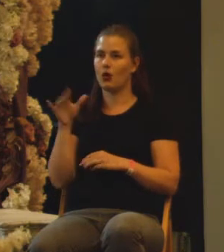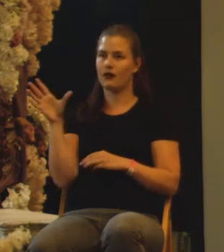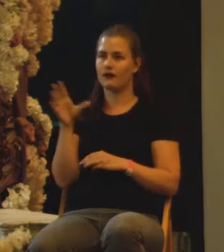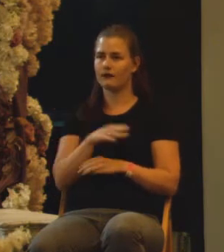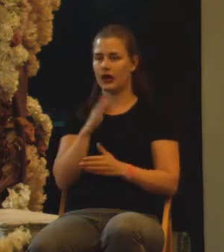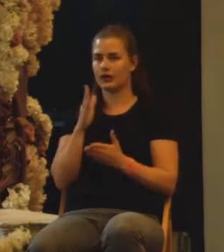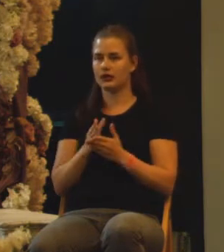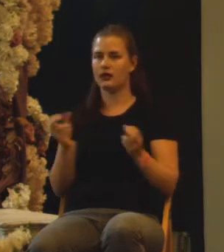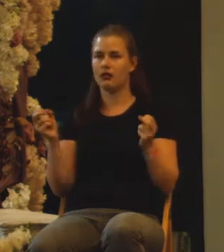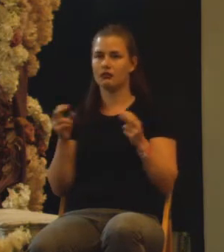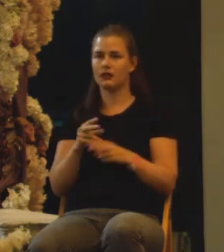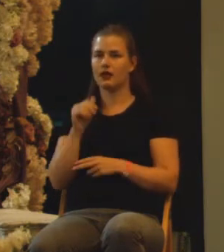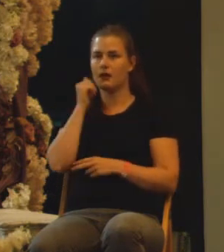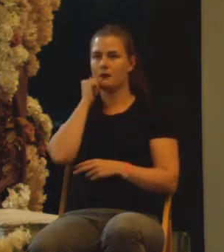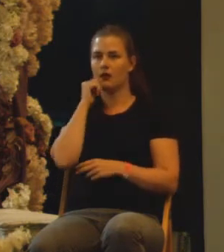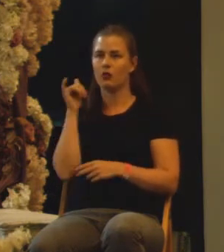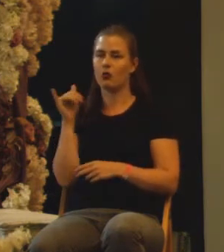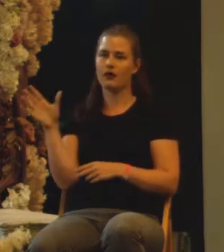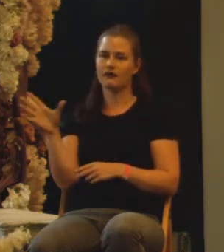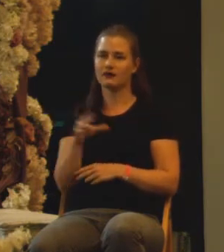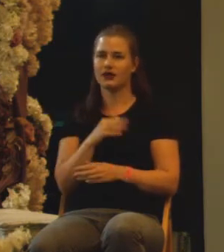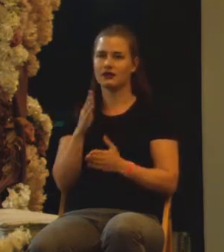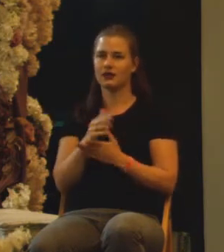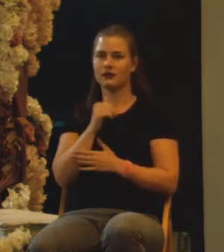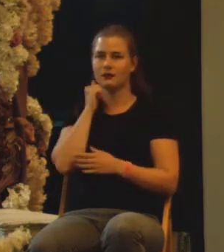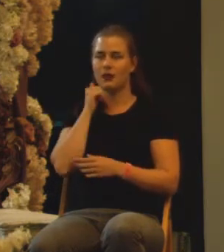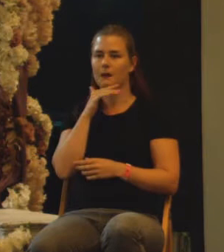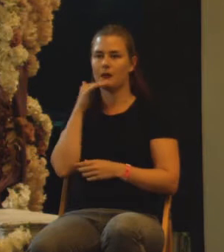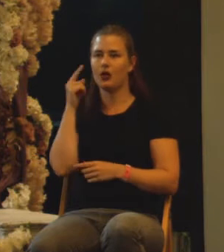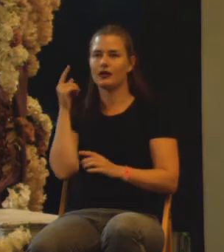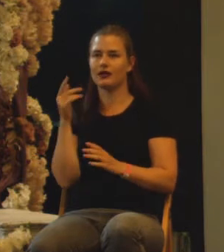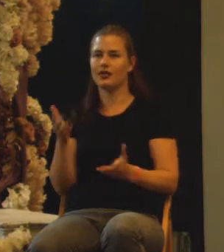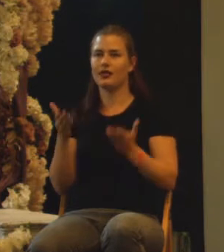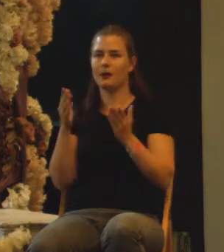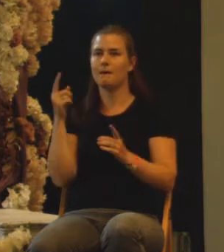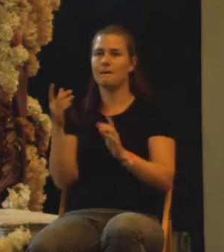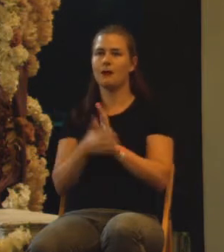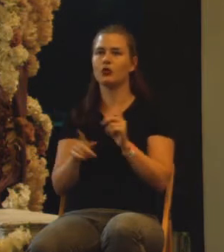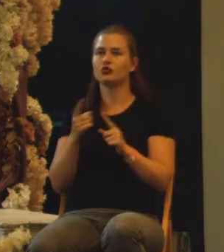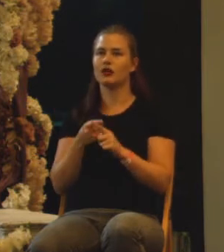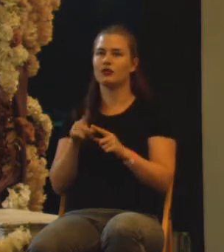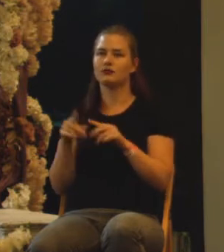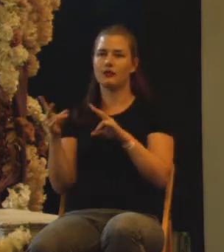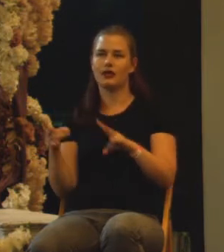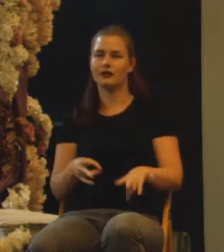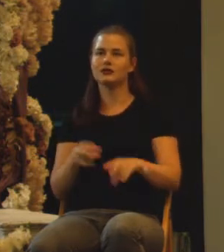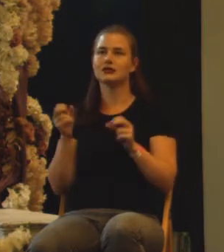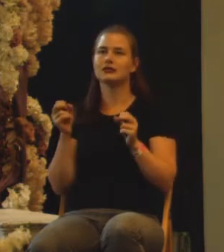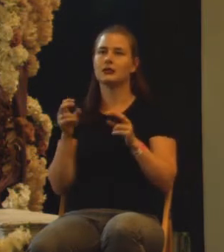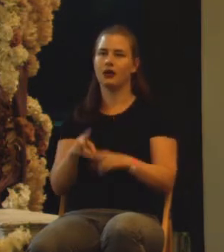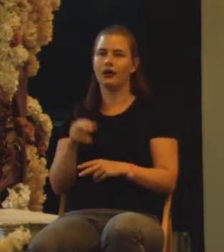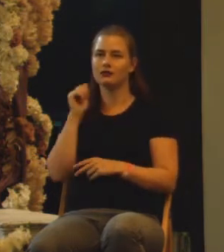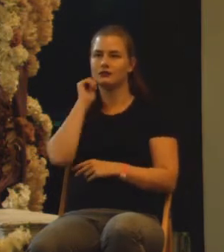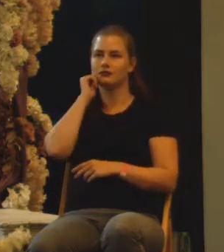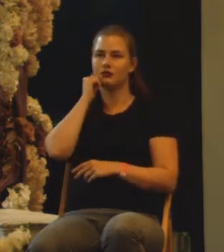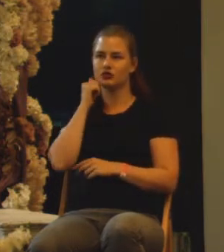специальная бабушка. У всех специальная бабушка есть. Это еще многие не подняли, потому что уже поняли, что это подвох. Специальная